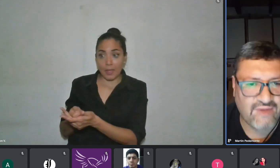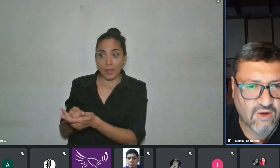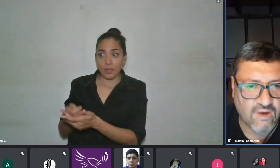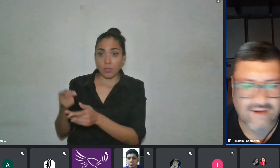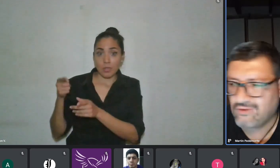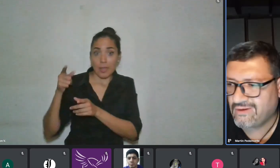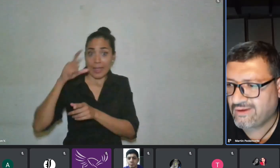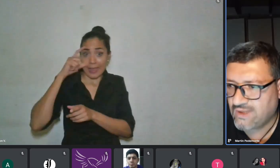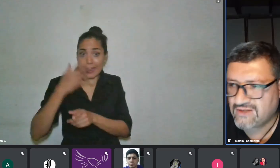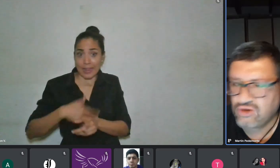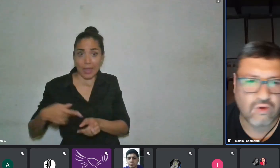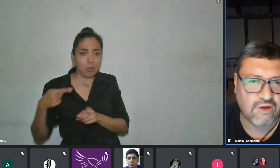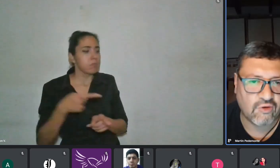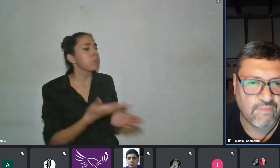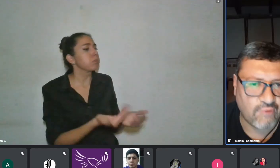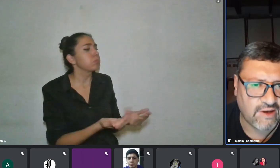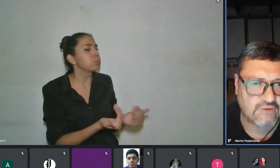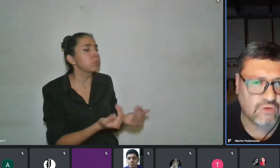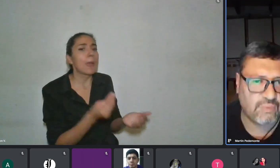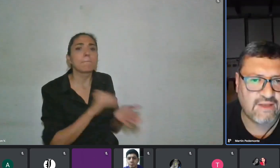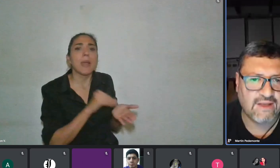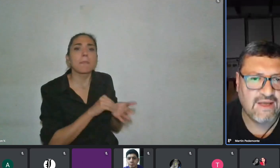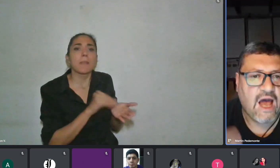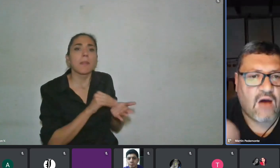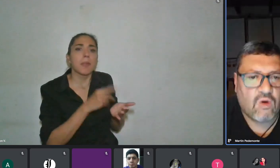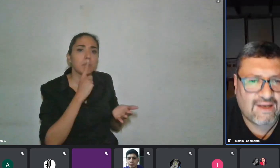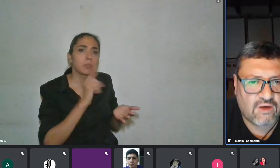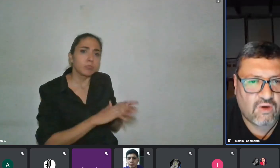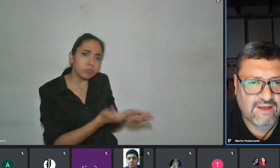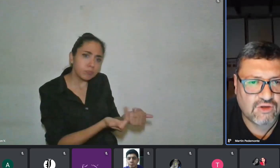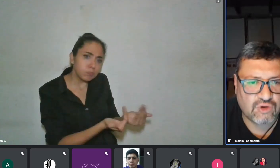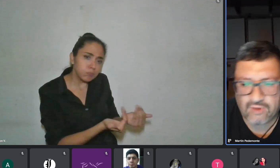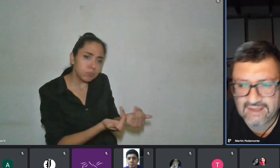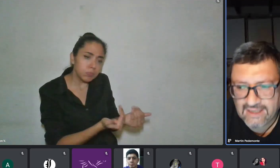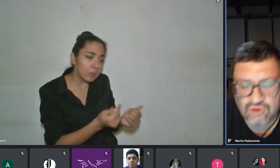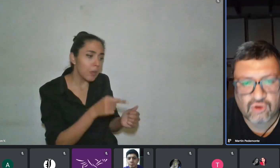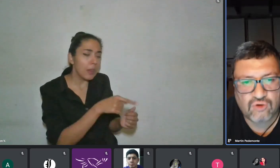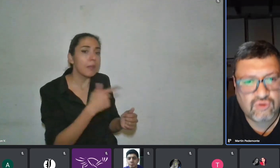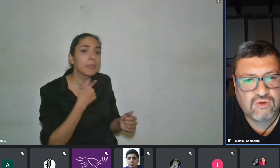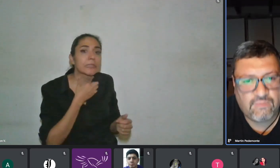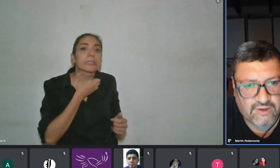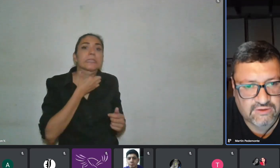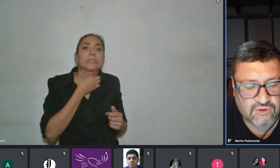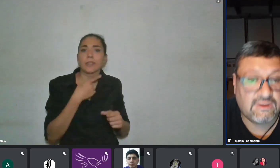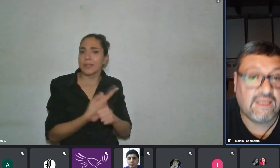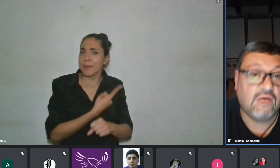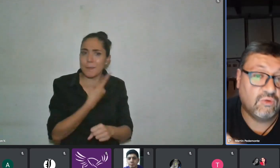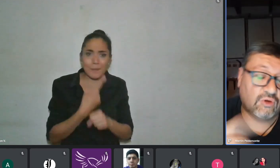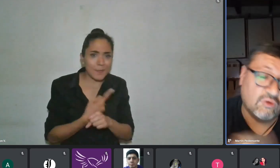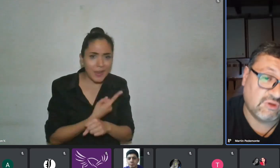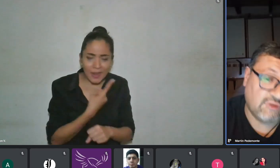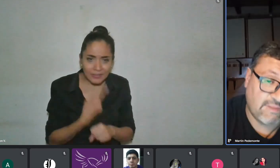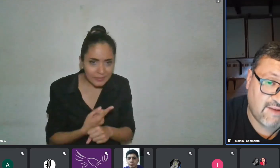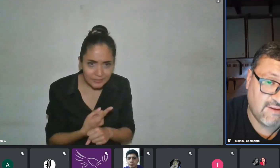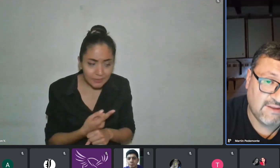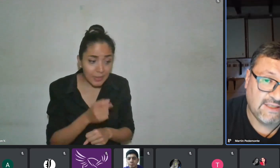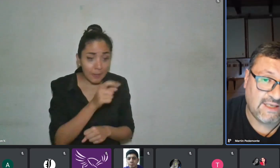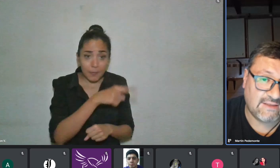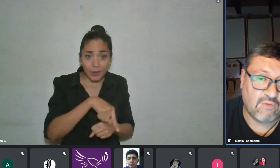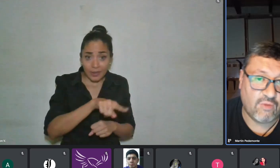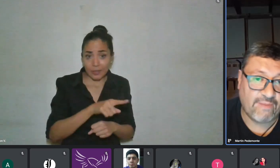lo podés ahogar con regulaciones, con impuestos, no podés ahogarlos a ellos, porque ellos con sus impuestos, y juntos nosotros